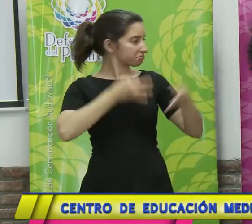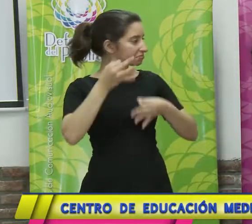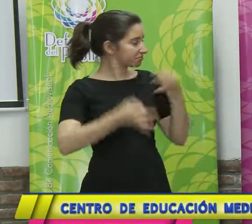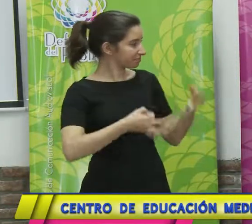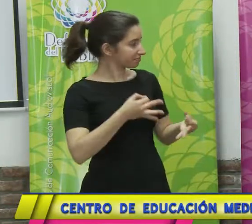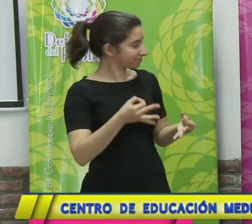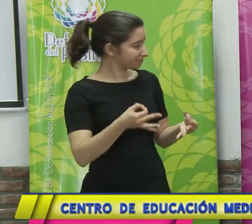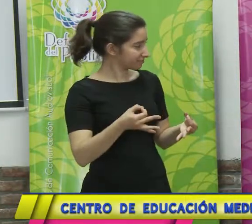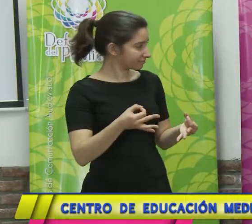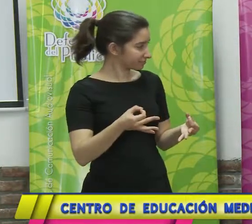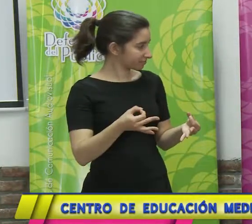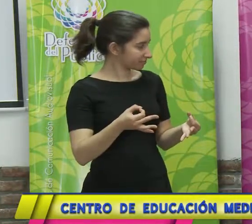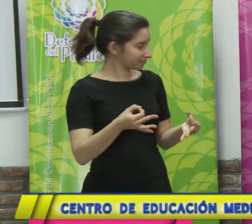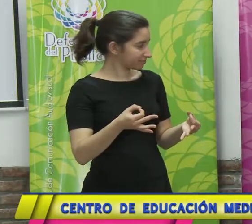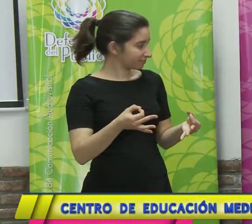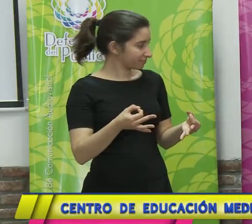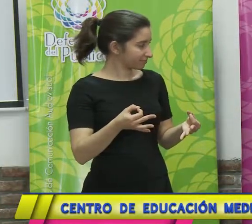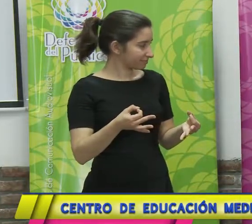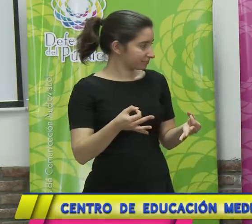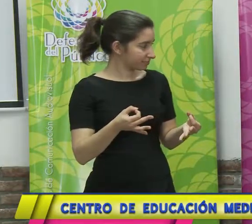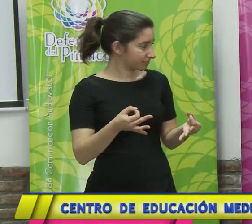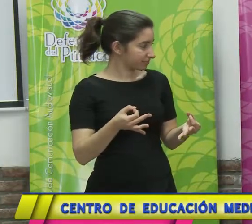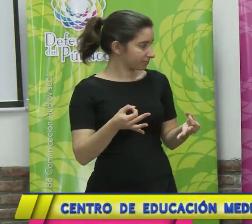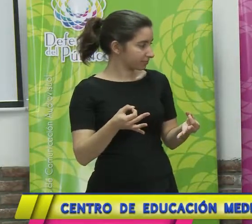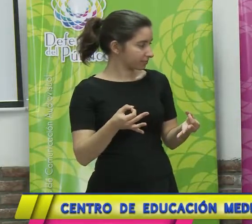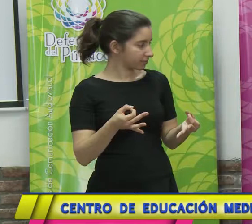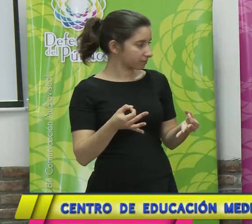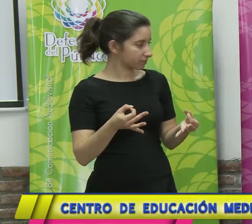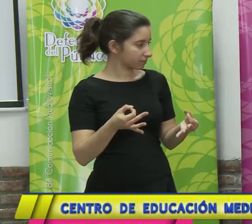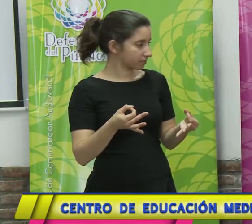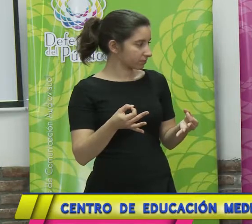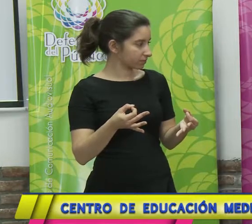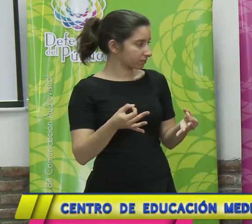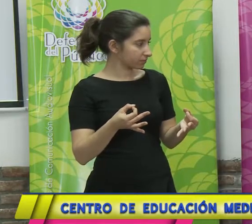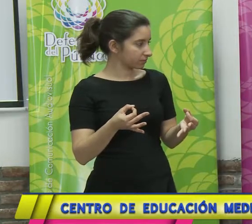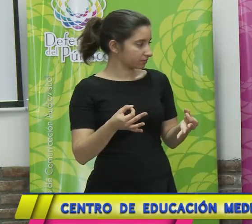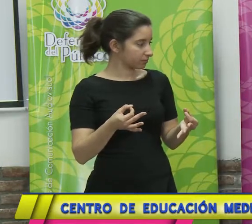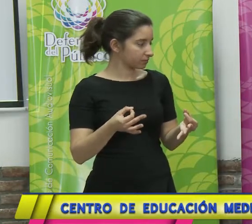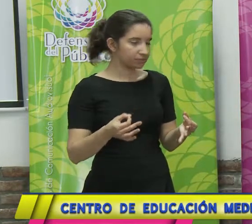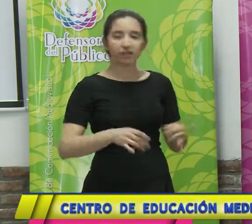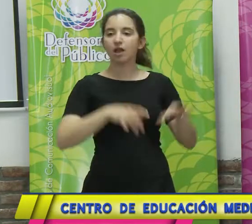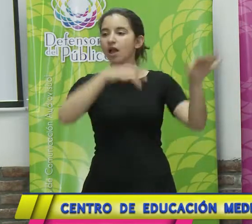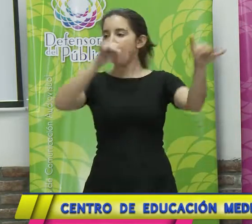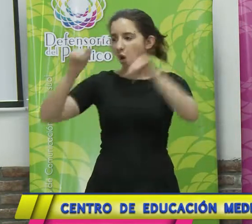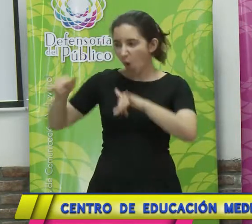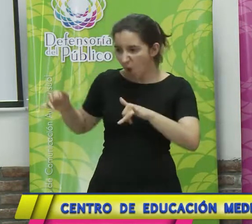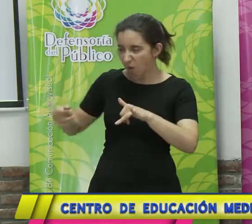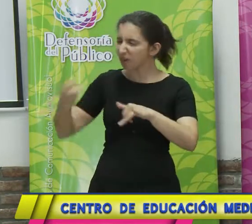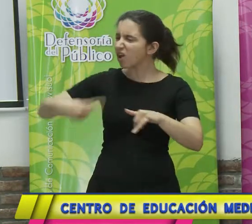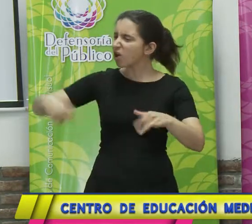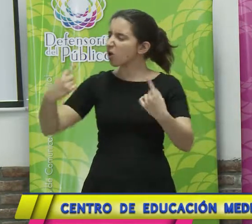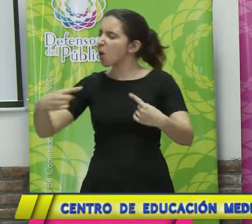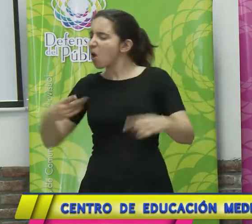era que no hay una demanda suficiente de parte de los adolescentes y de los jóvenes